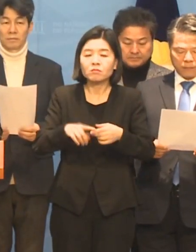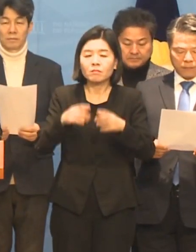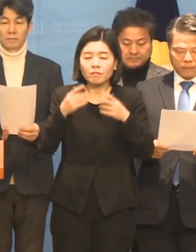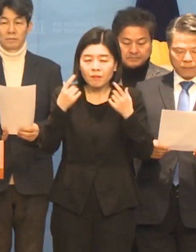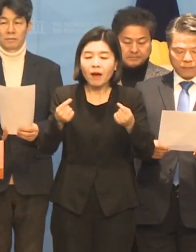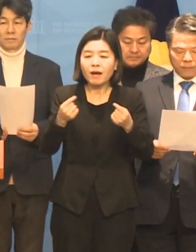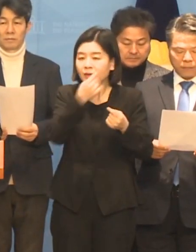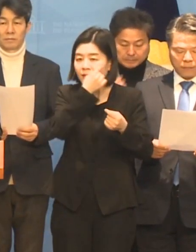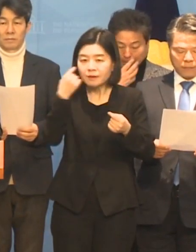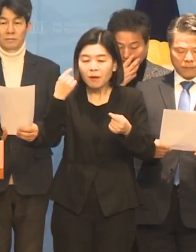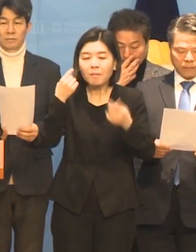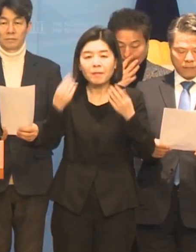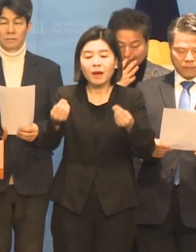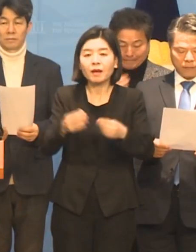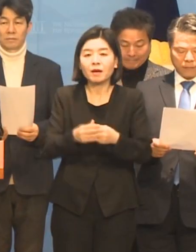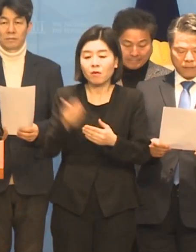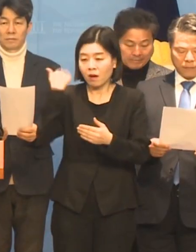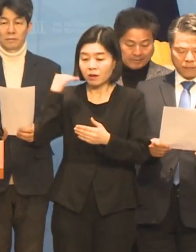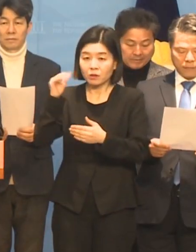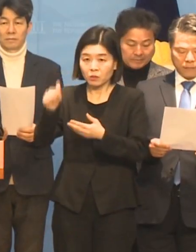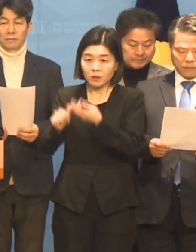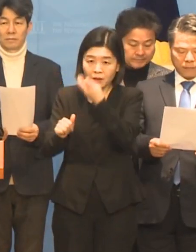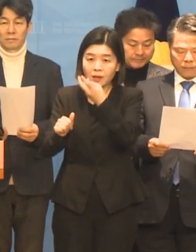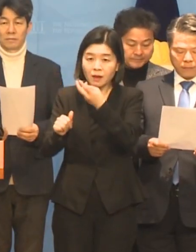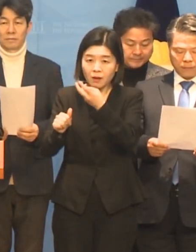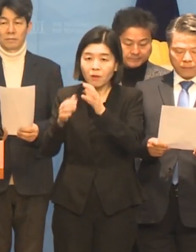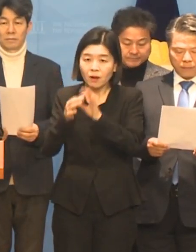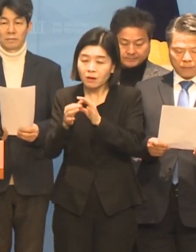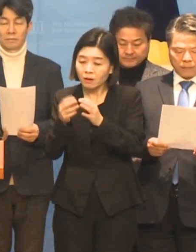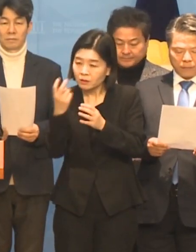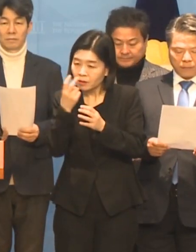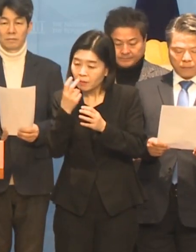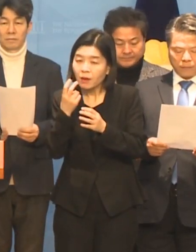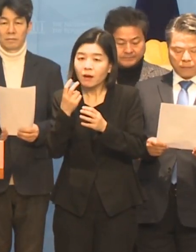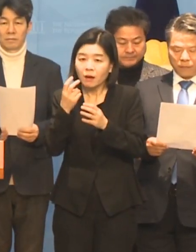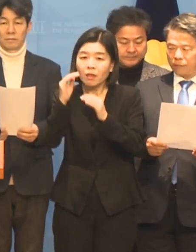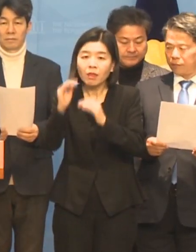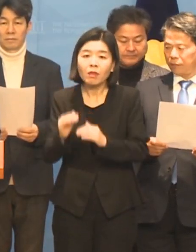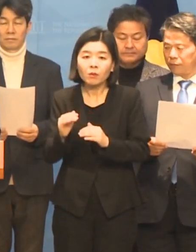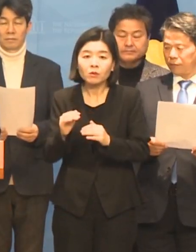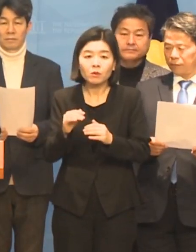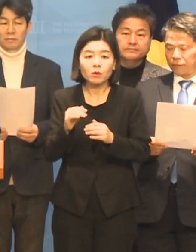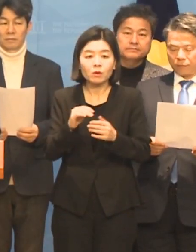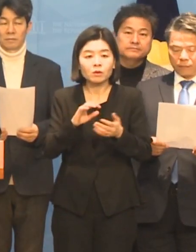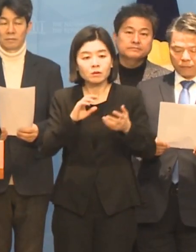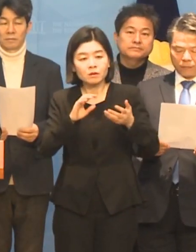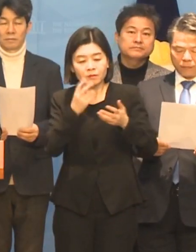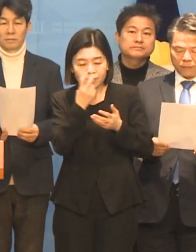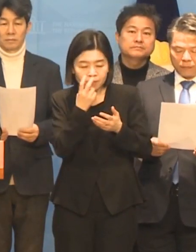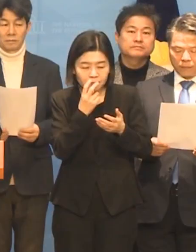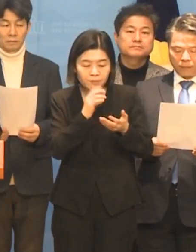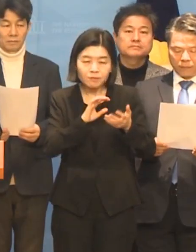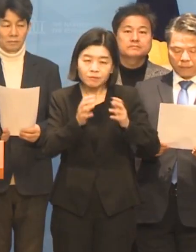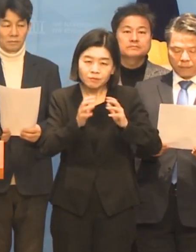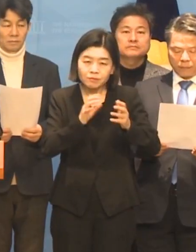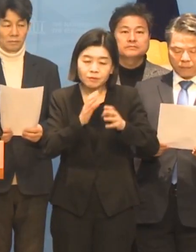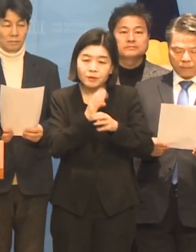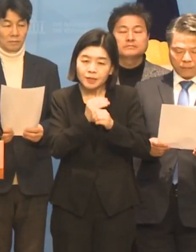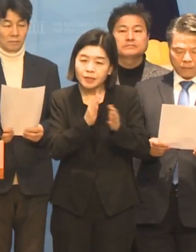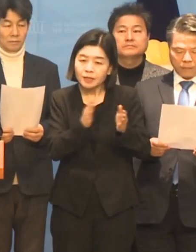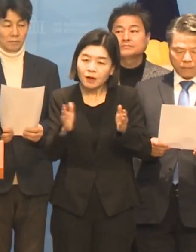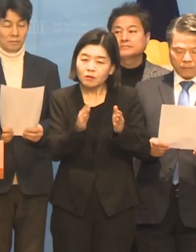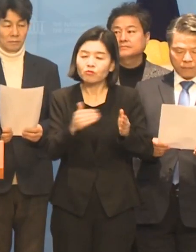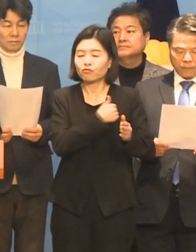근거가 갖춰졌고 과거 대통령 탄핵 심판 사례와 비교해도 심리 기간은 충분히